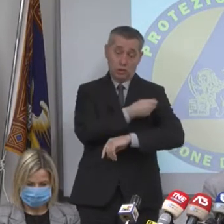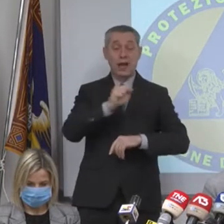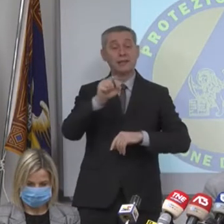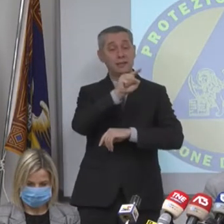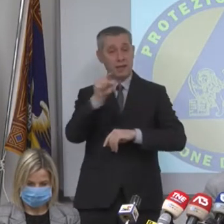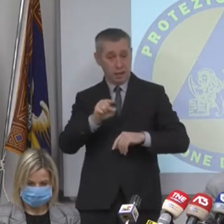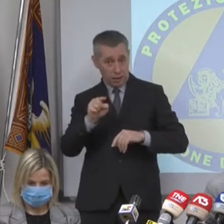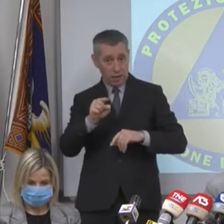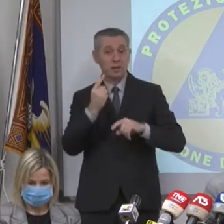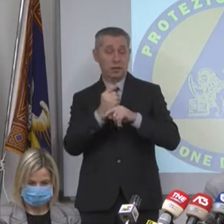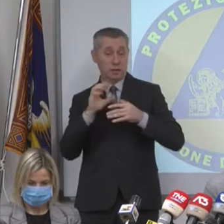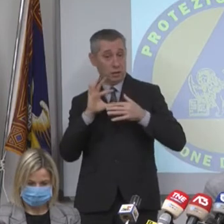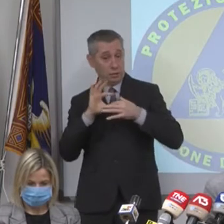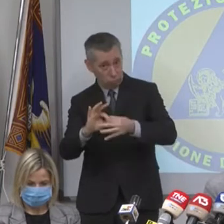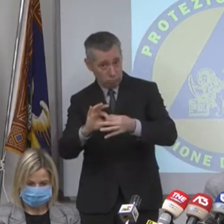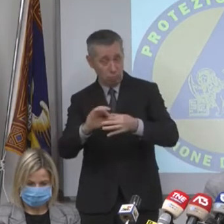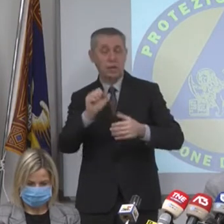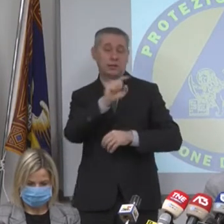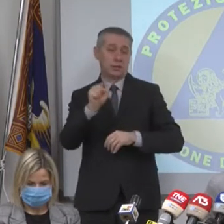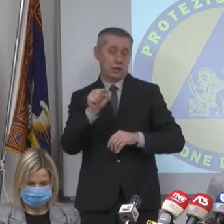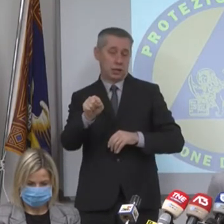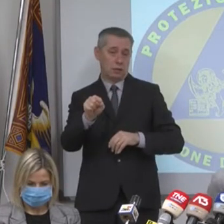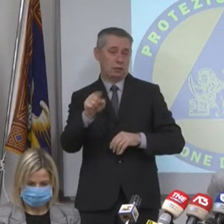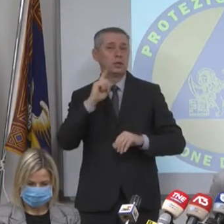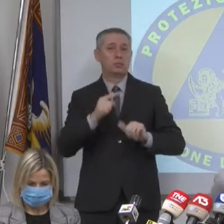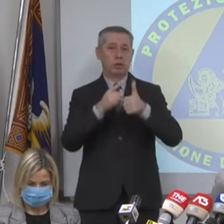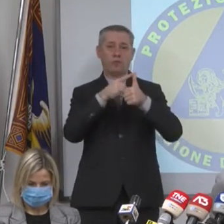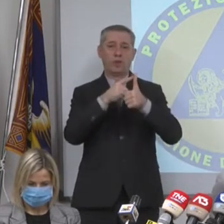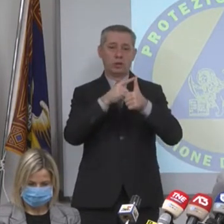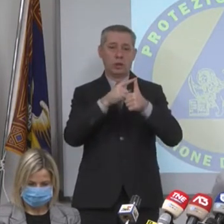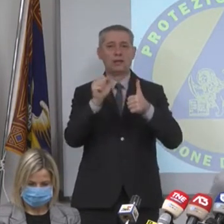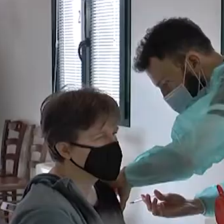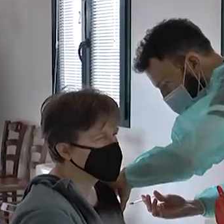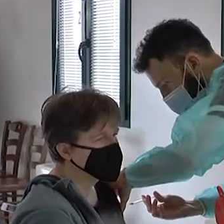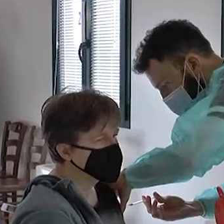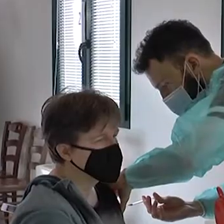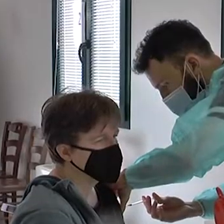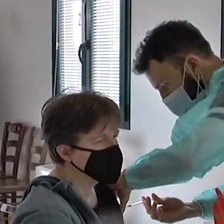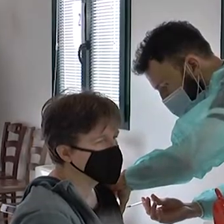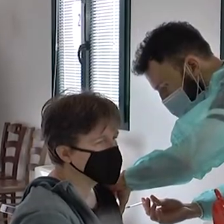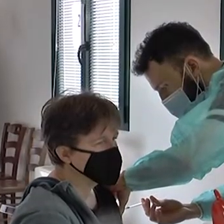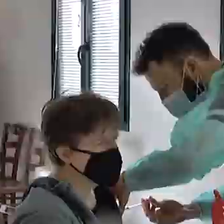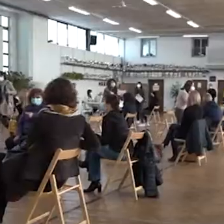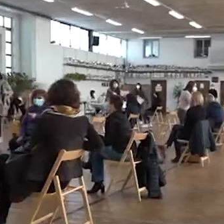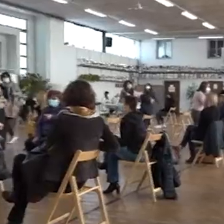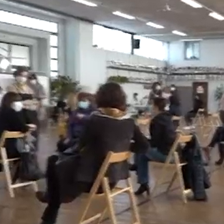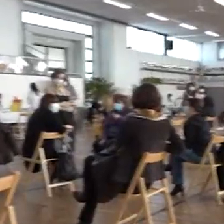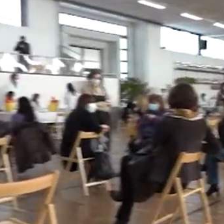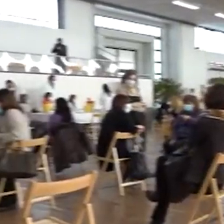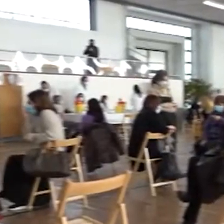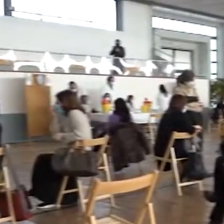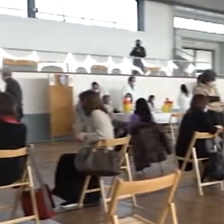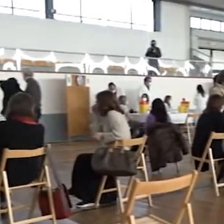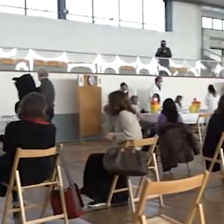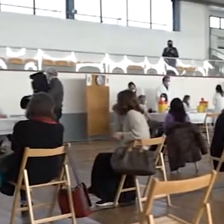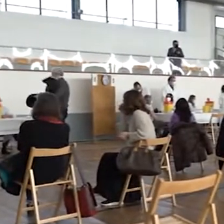su AstraZeneca, a prescindere dall'età, perché se uno l'ha già fatto vuol dire che non ha avuto problemi. Il Veneto, puntualizzano dalla regione, è primo